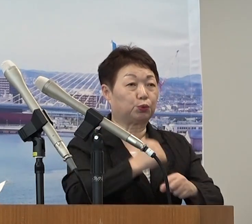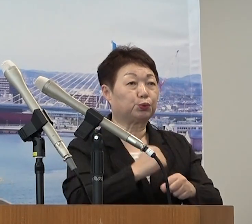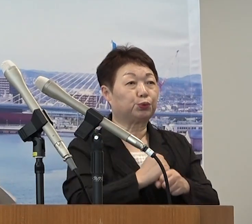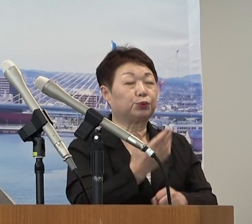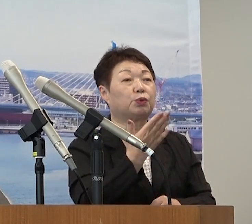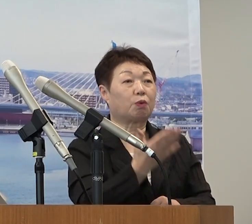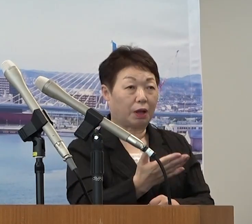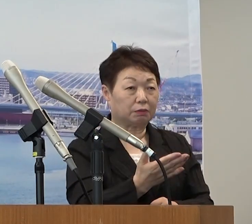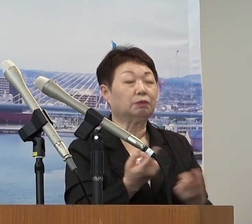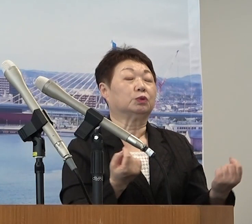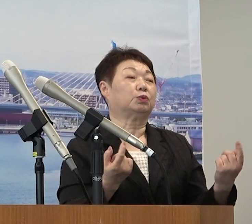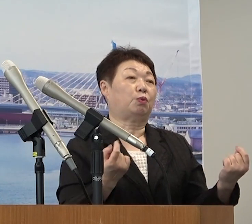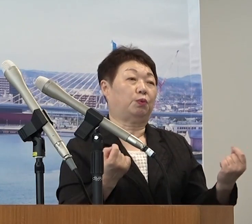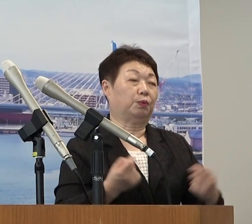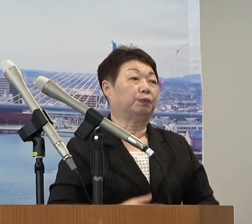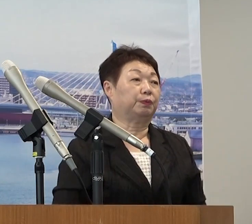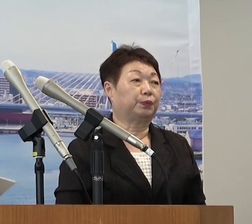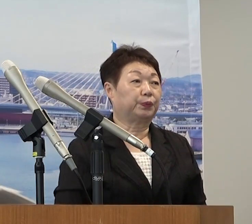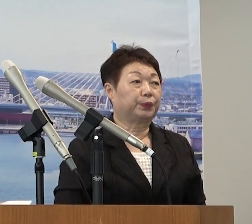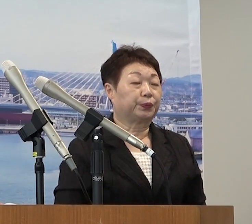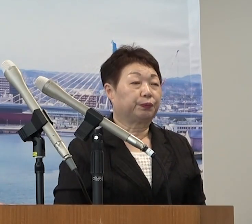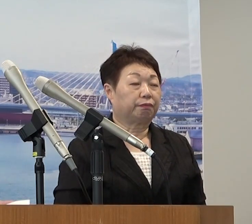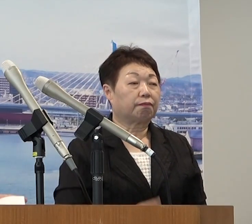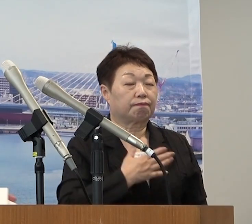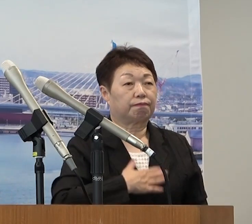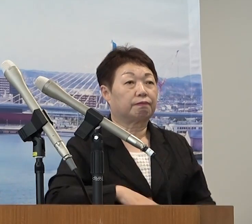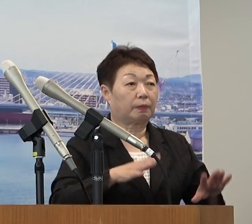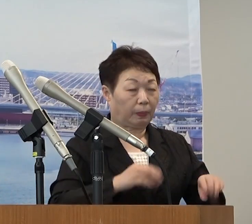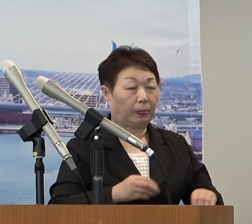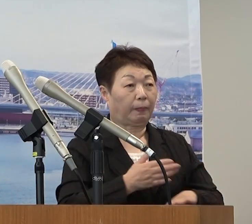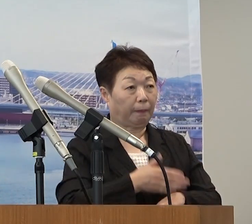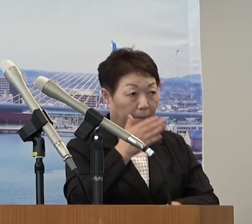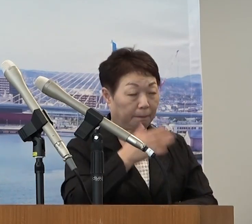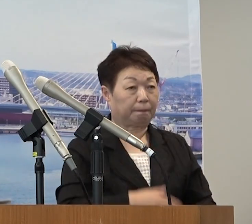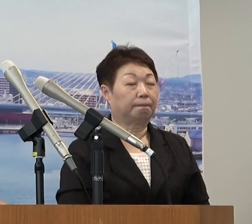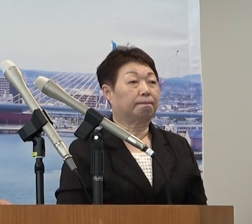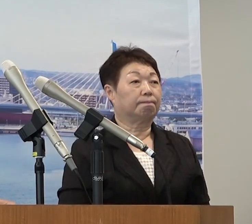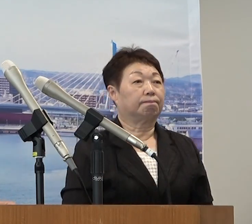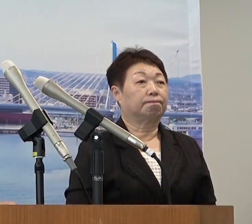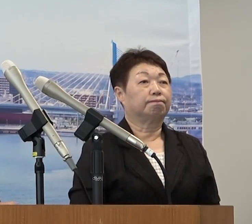スクを設置 か。はい、そうです。 はい、わかりました。ありがとうございます。